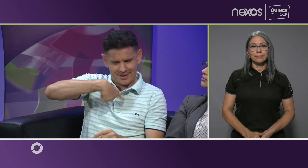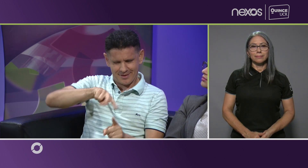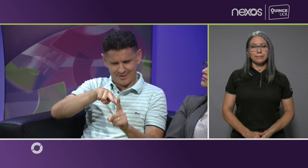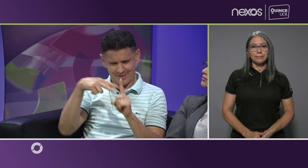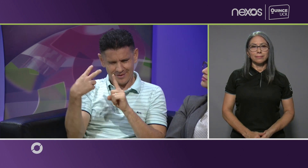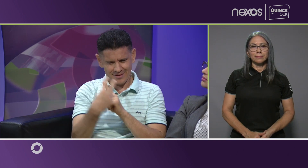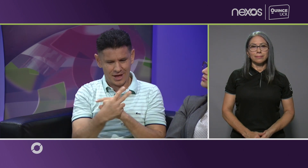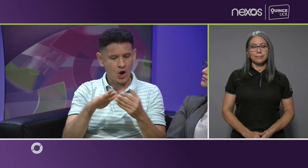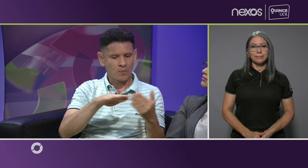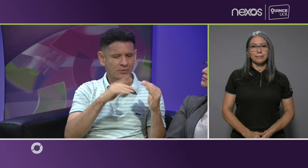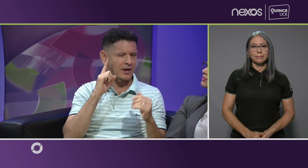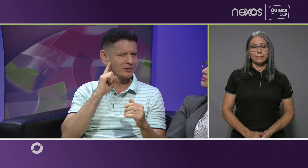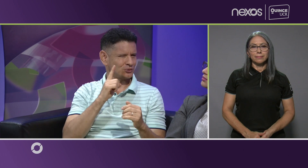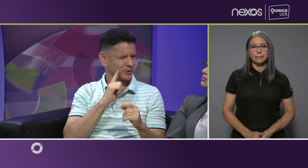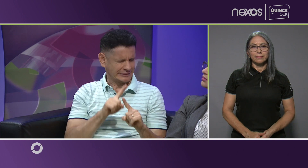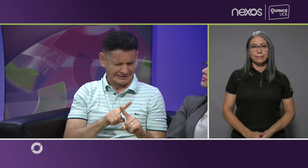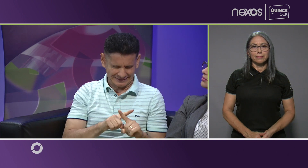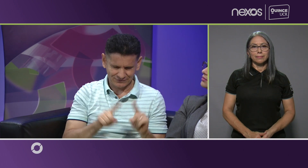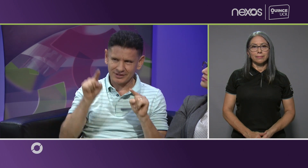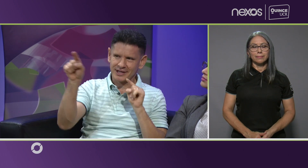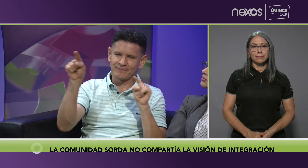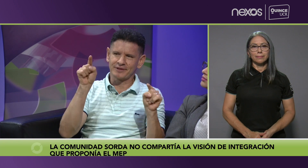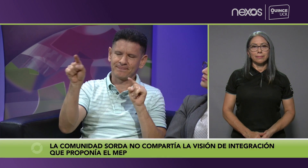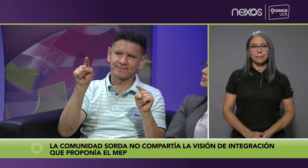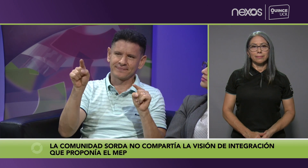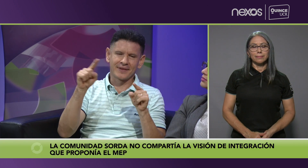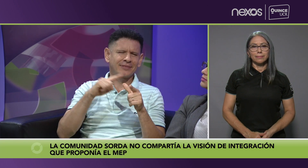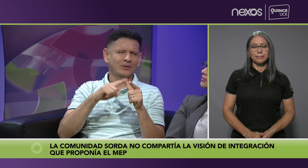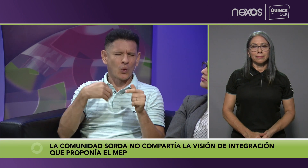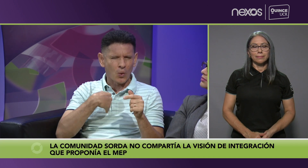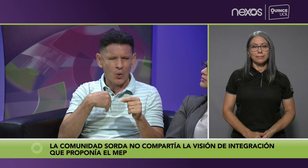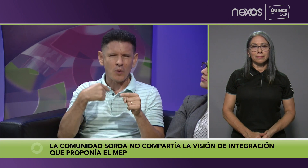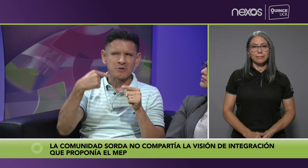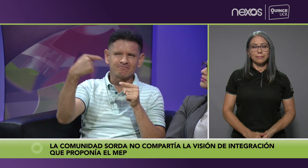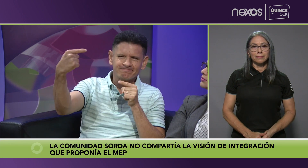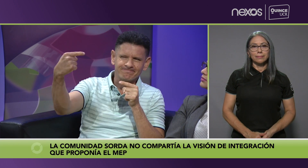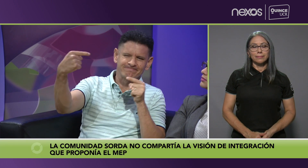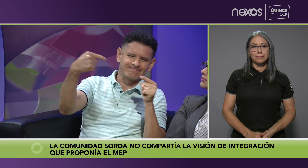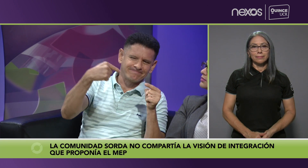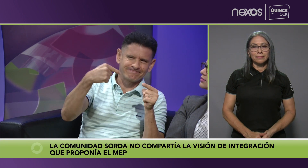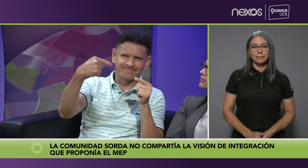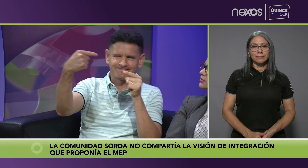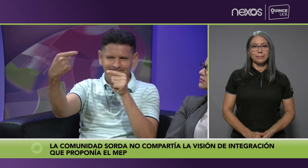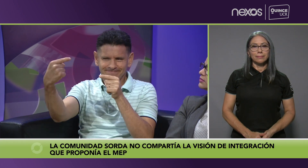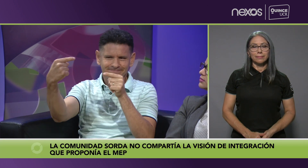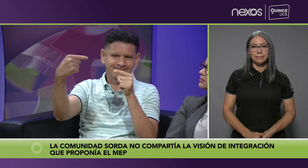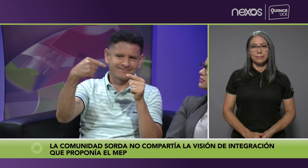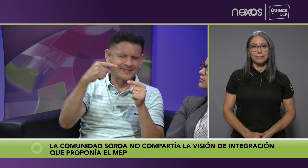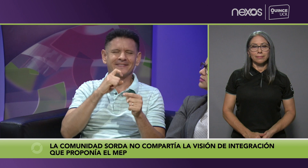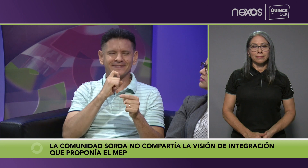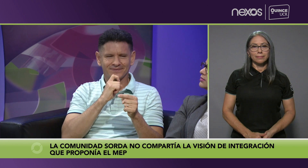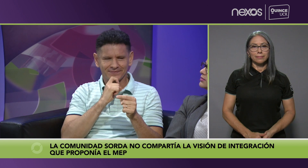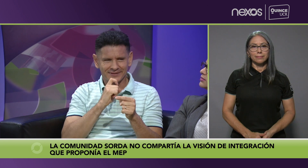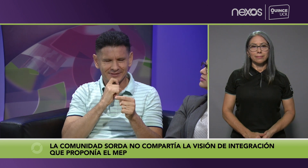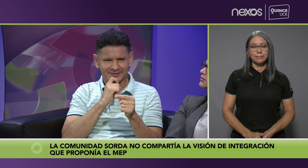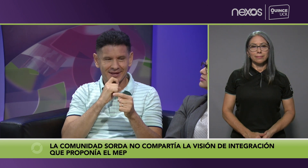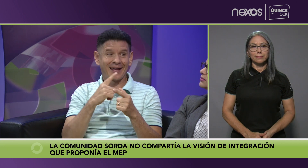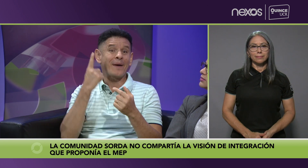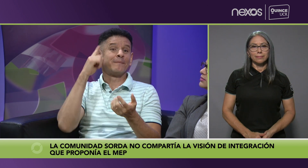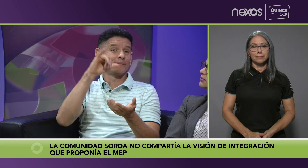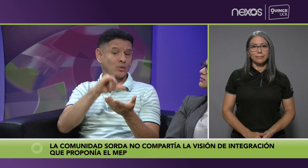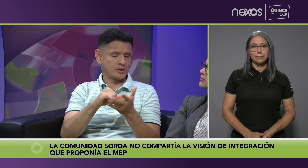una visión que no la compartimos. La comunidad sorda tiene una visión diferente, no es de integración, y en eso